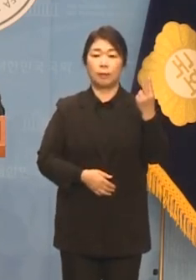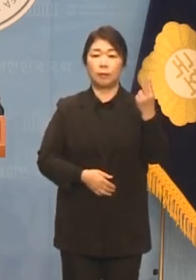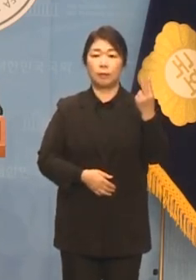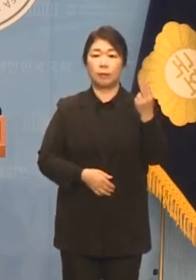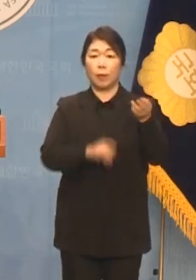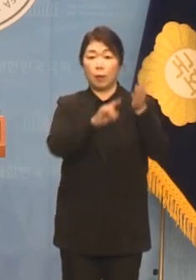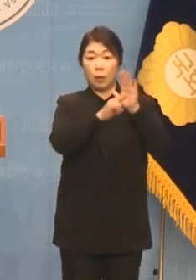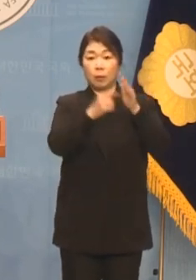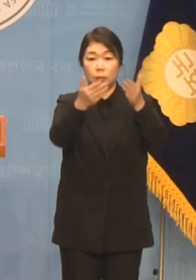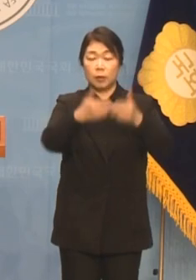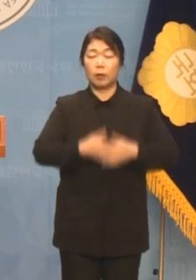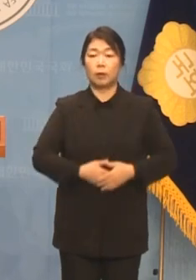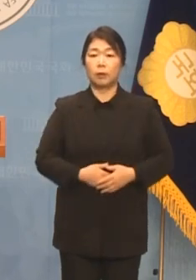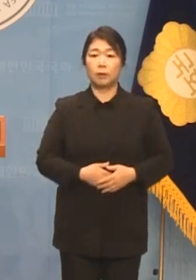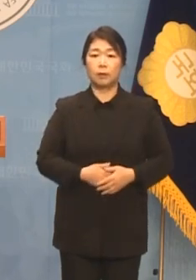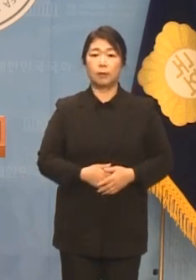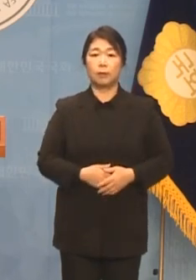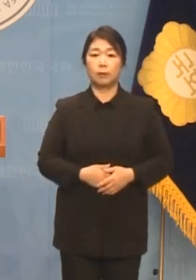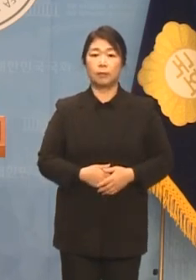공개하도록